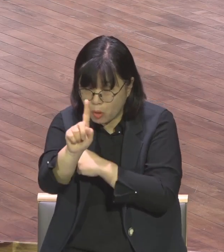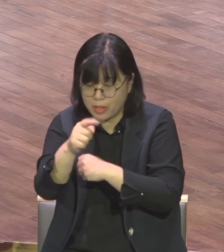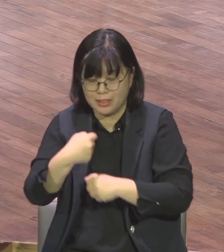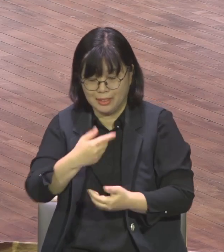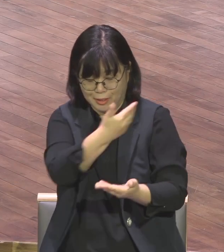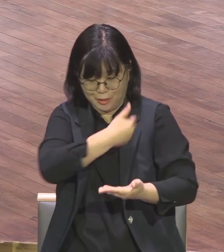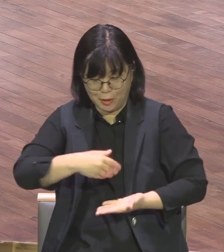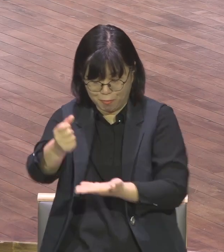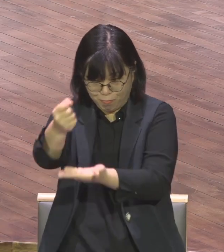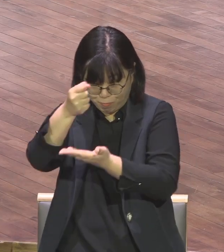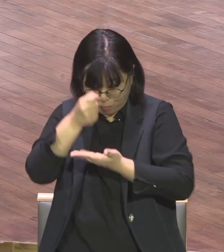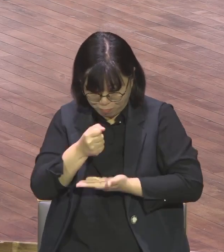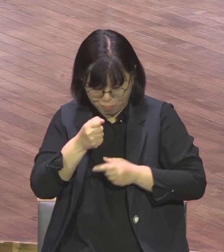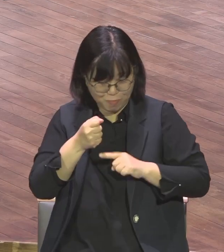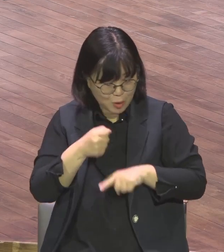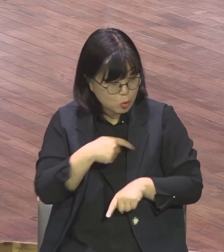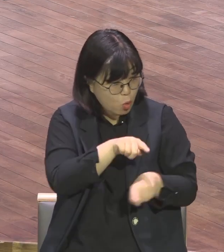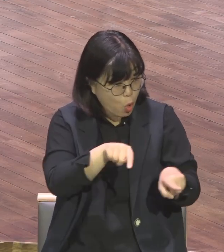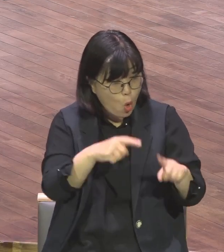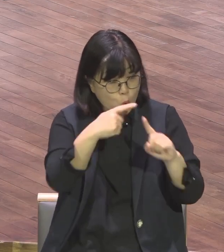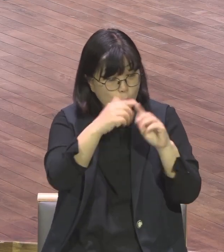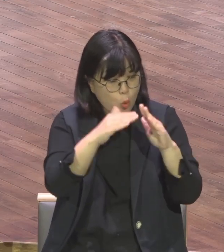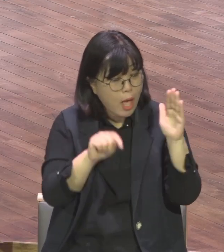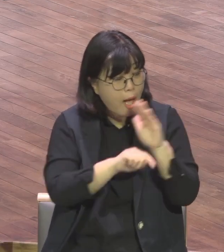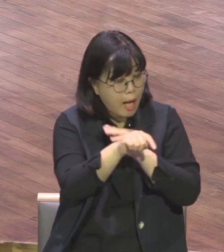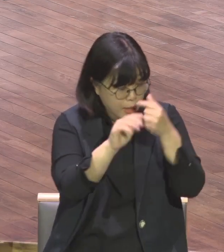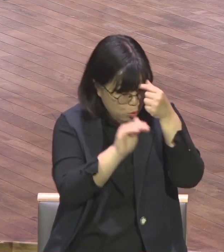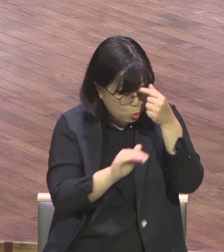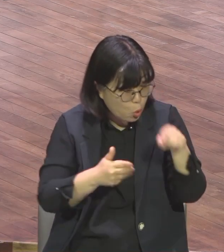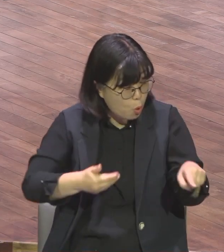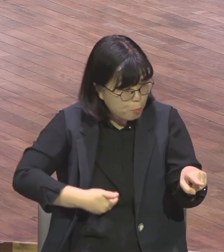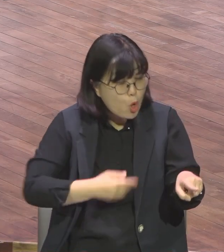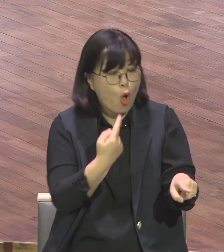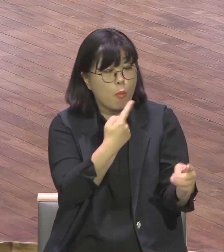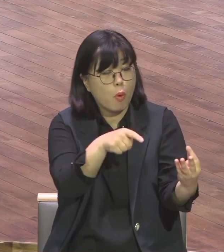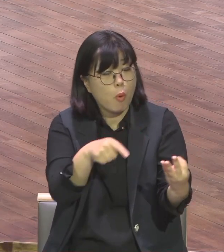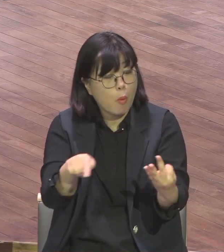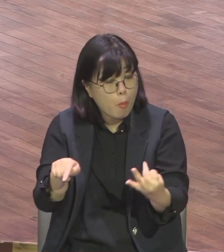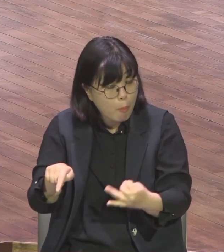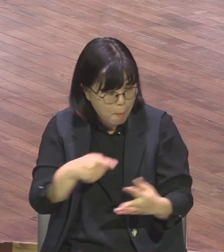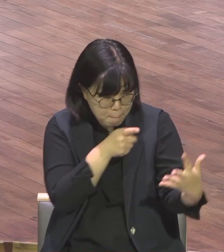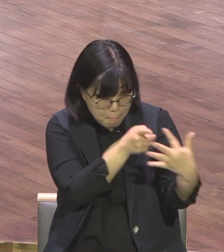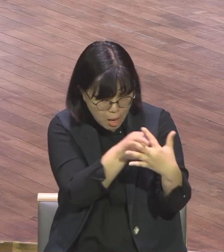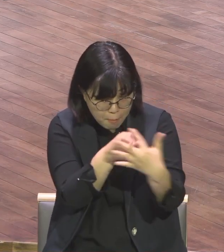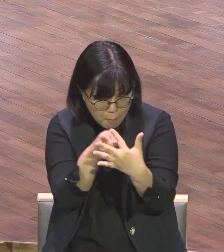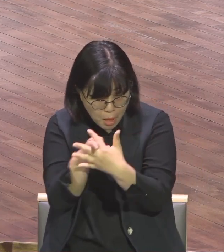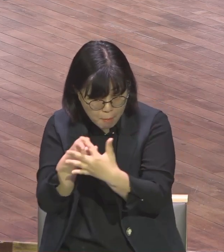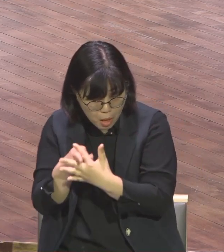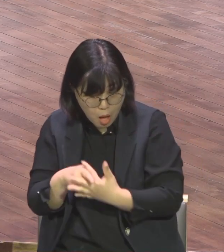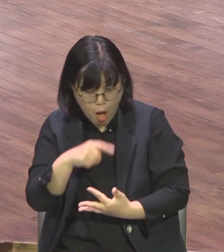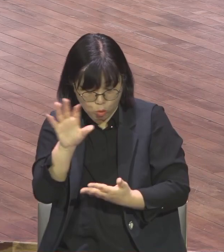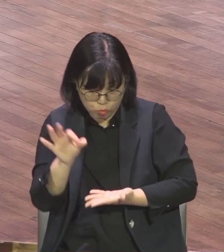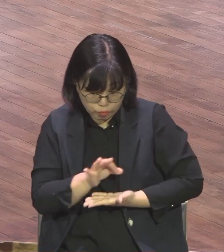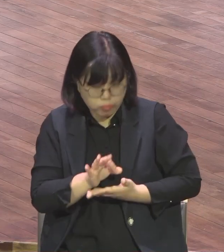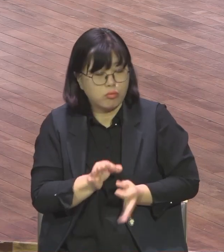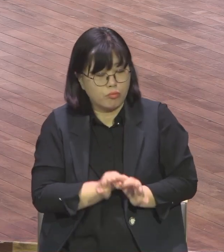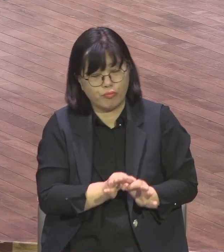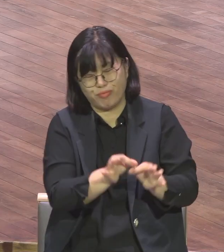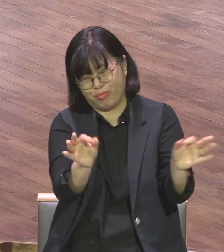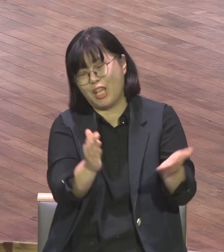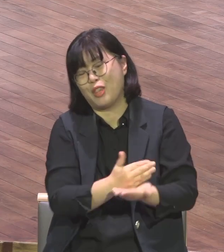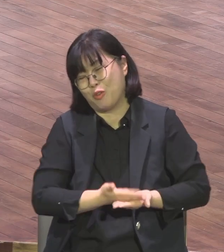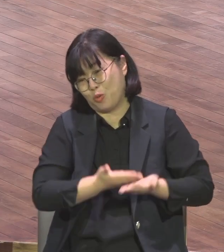곳에 사용하도록 하겠습니다 라고 헌금을 한 거예요. 요즘 말하면 헌금을 교회 드리는 것입니다. 교회